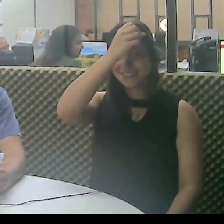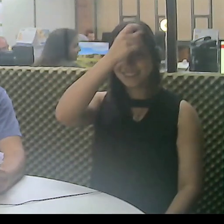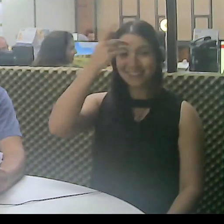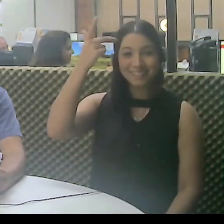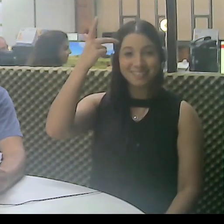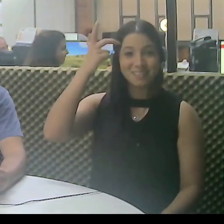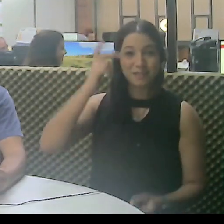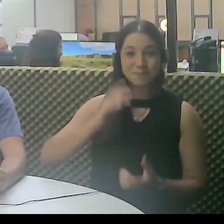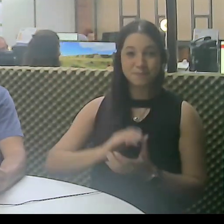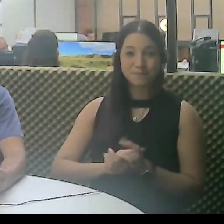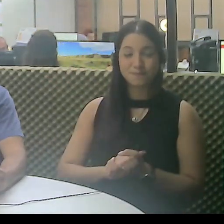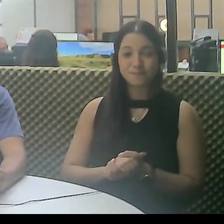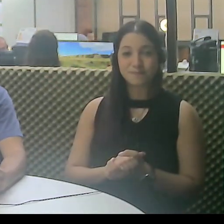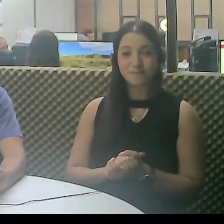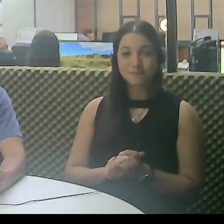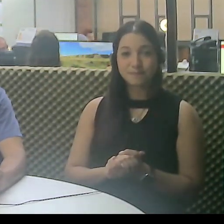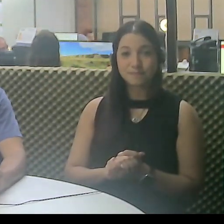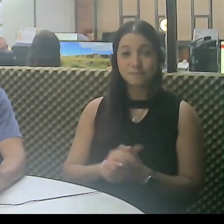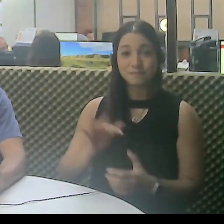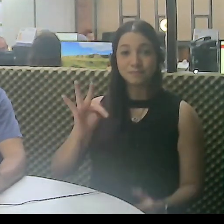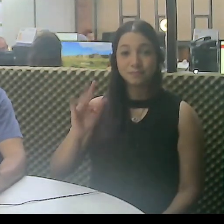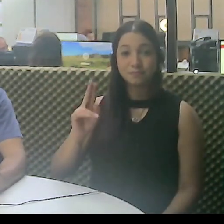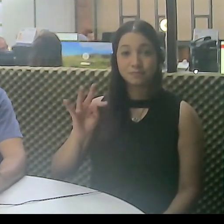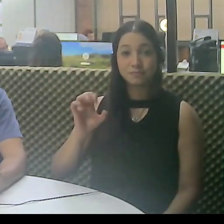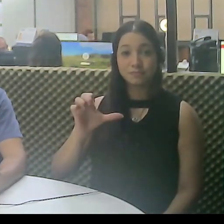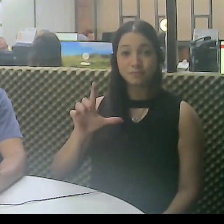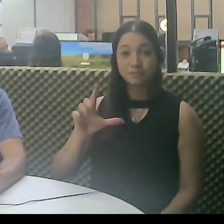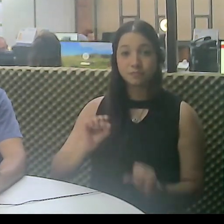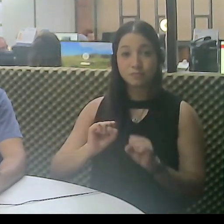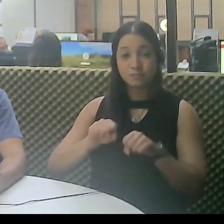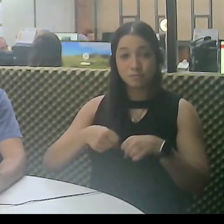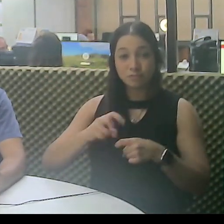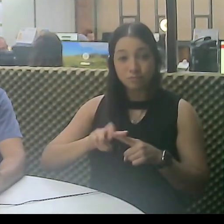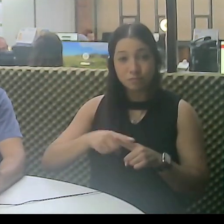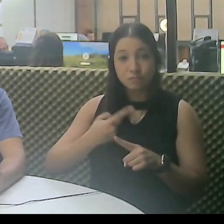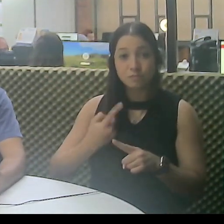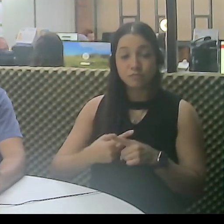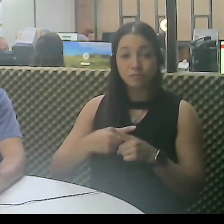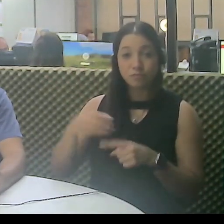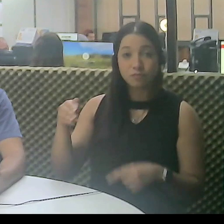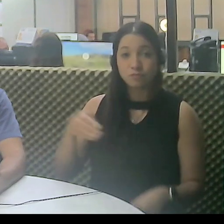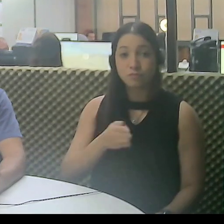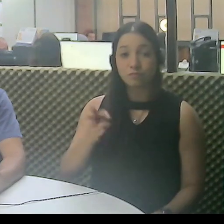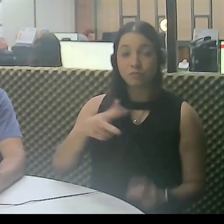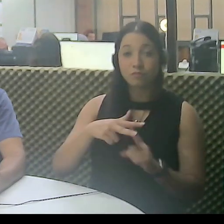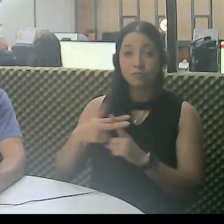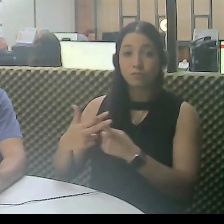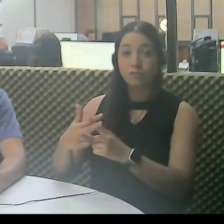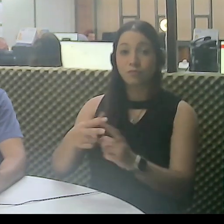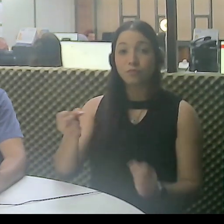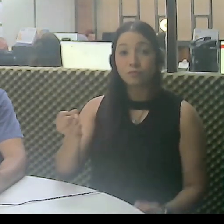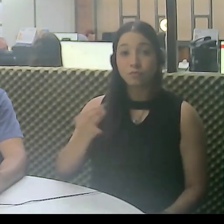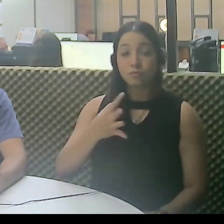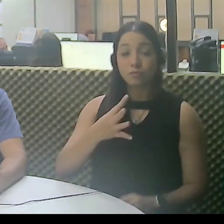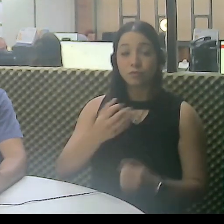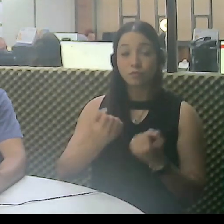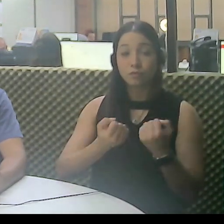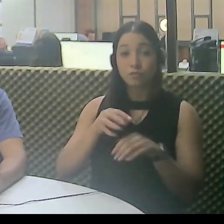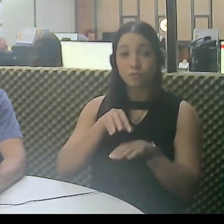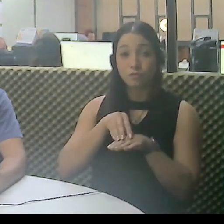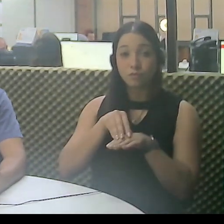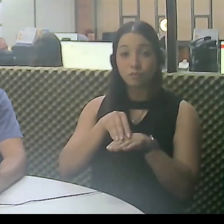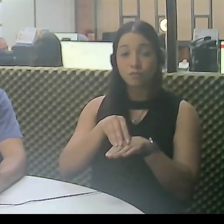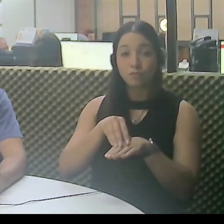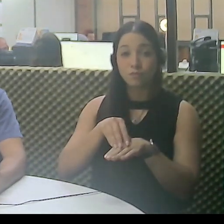Prefeitura. Futel reforça rondas e manutenções no Parque do Sabiá com novos veículos. A